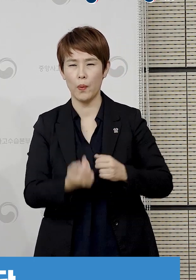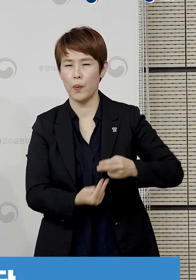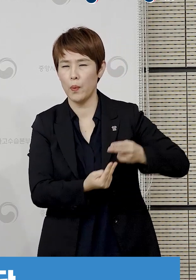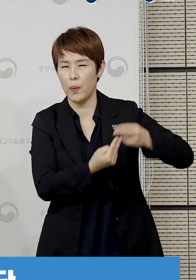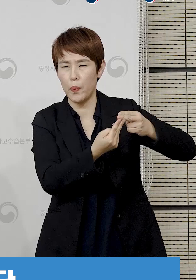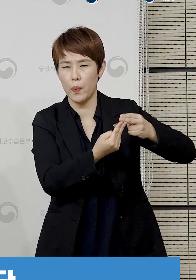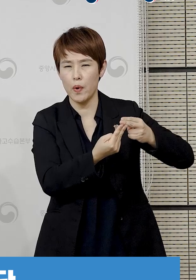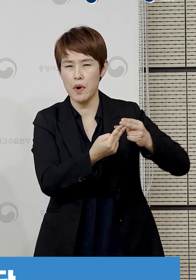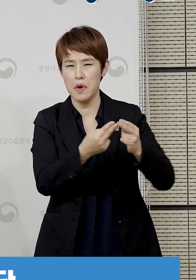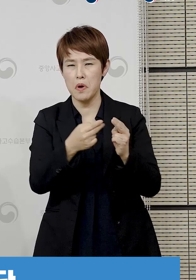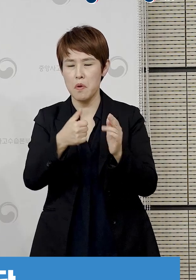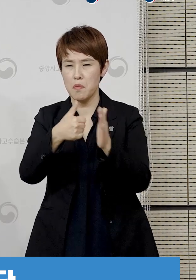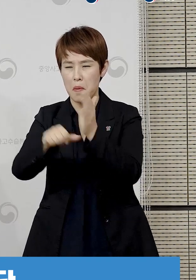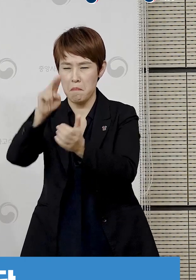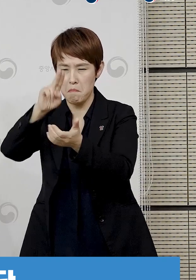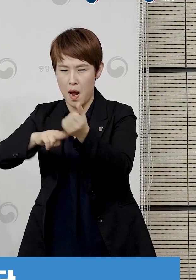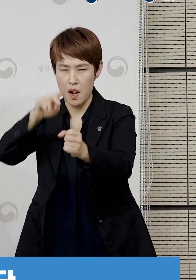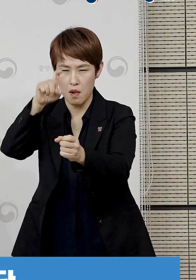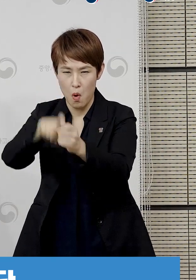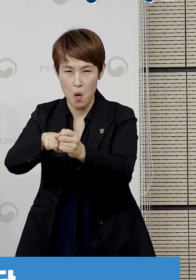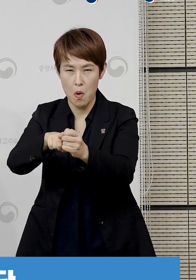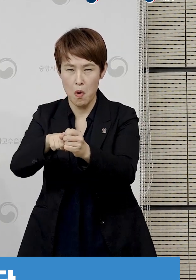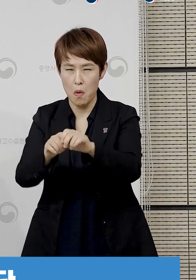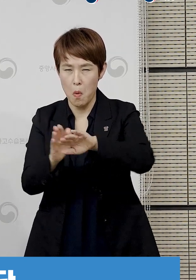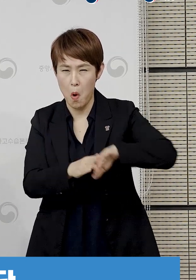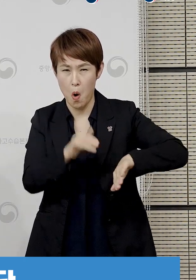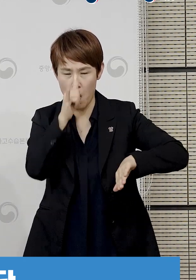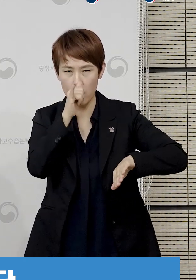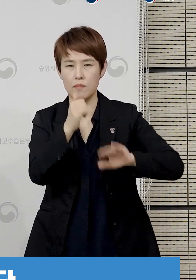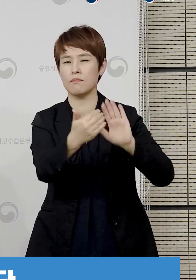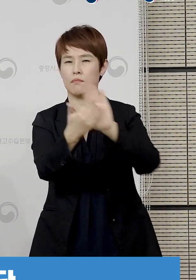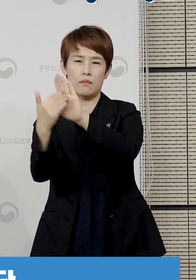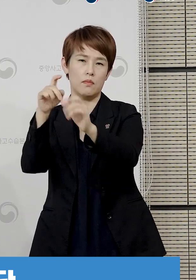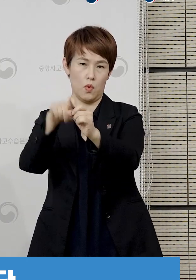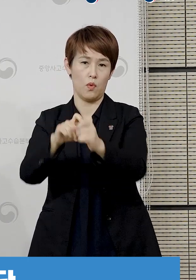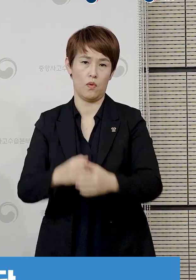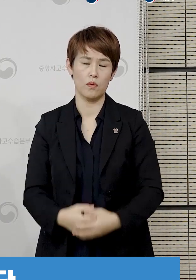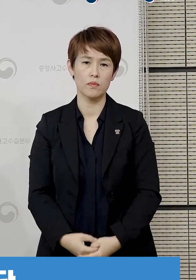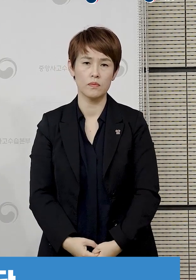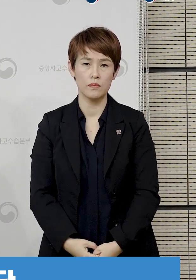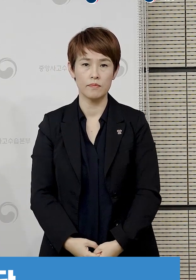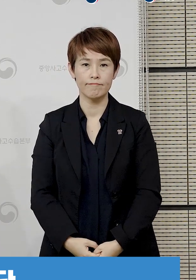됩니다. 만약에 이 과정에서